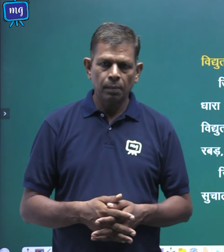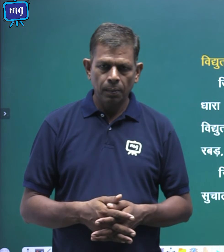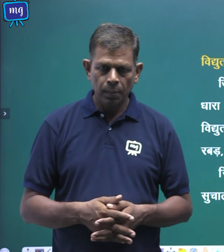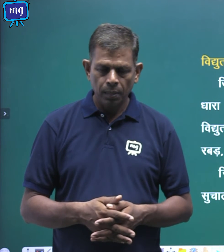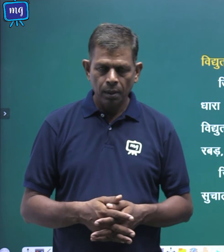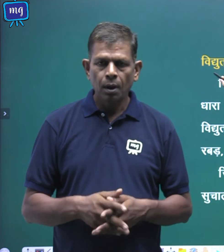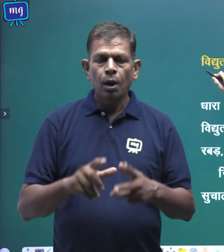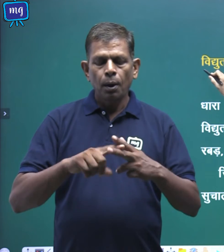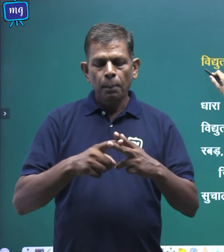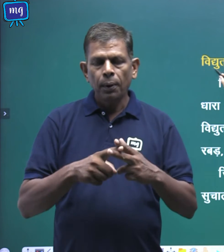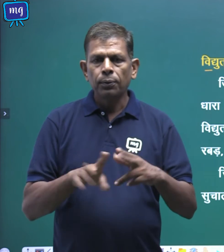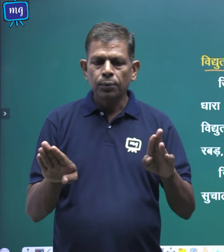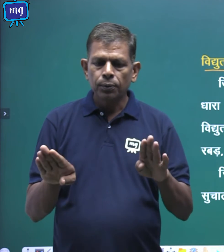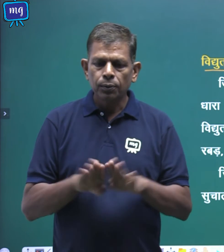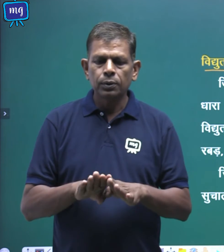विद्युत रोधक